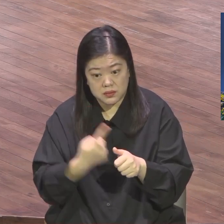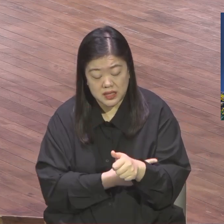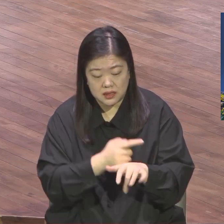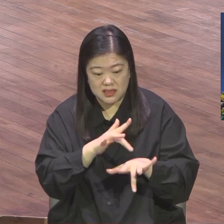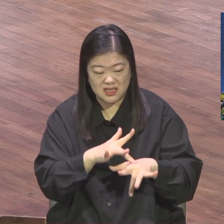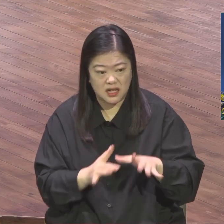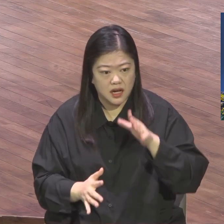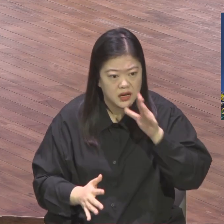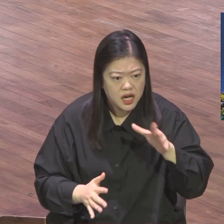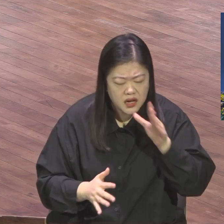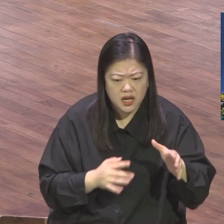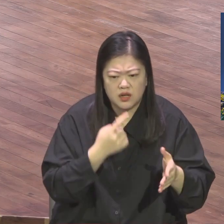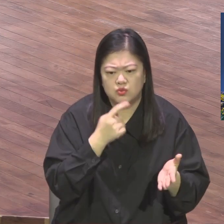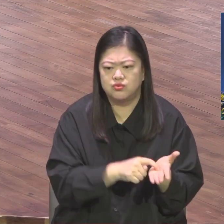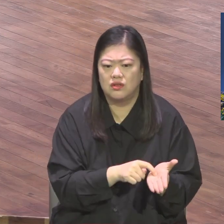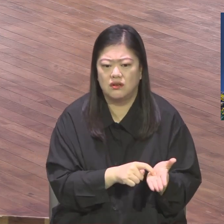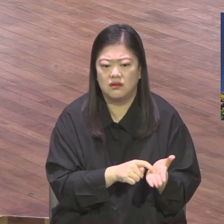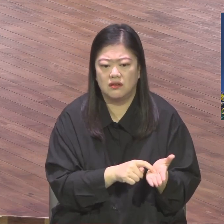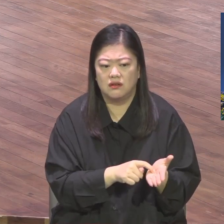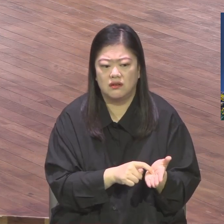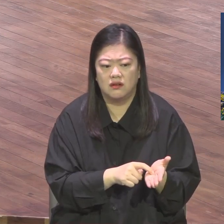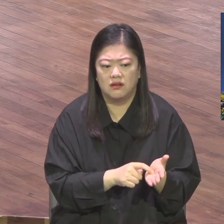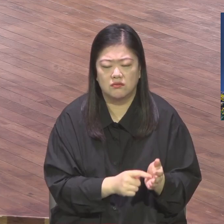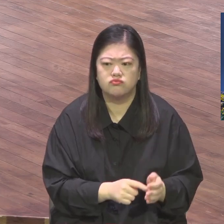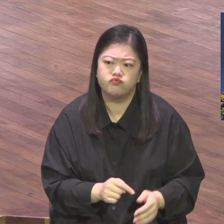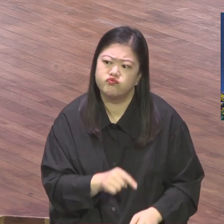망대가 어떤 것인지도 모르고